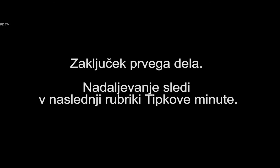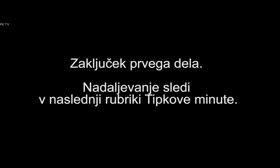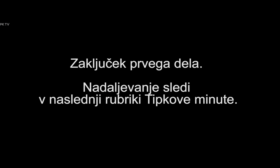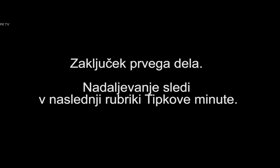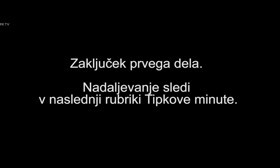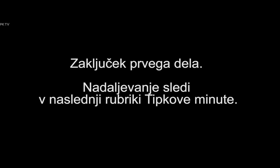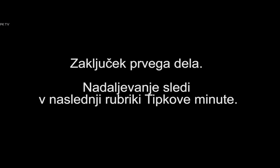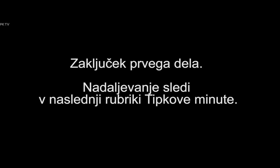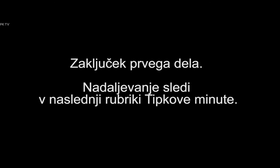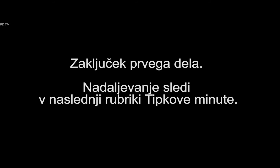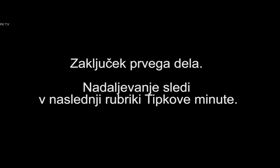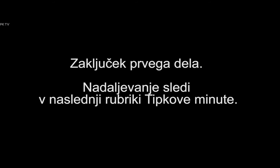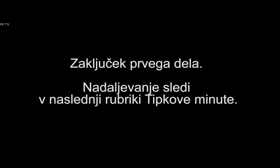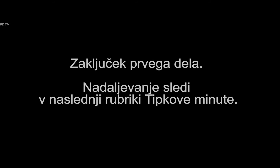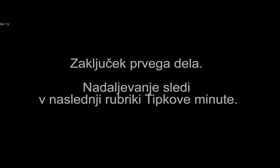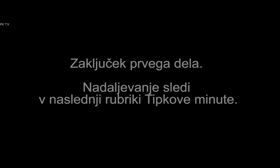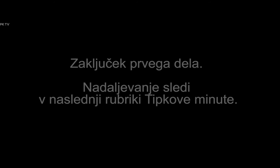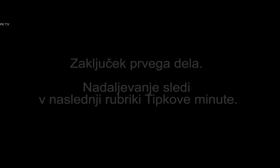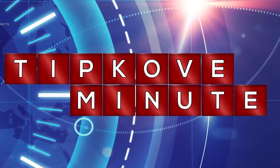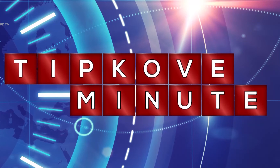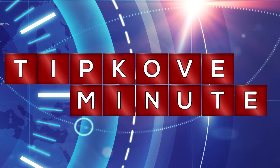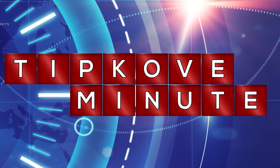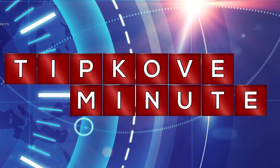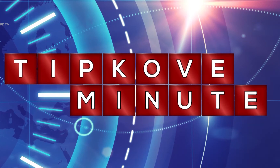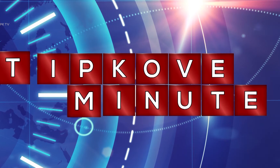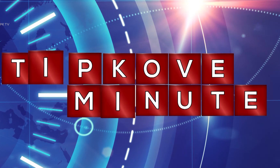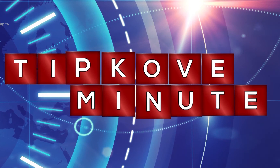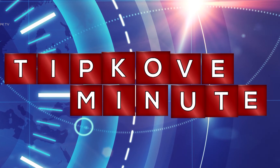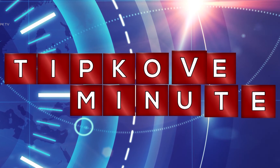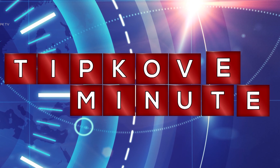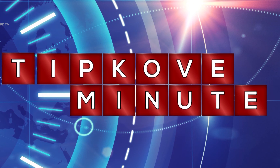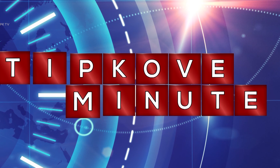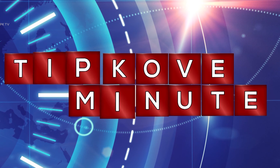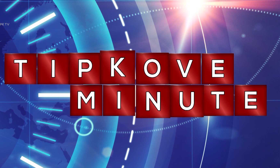Woo!